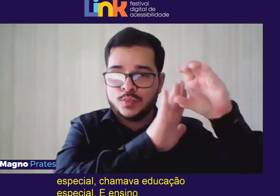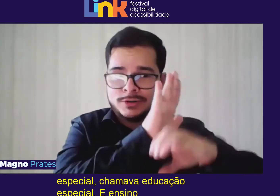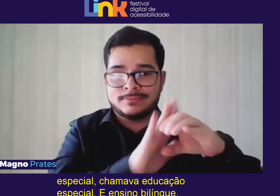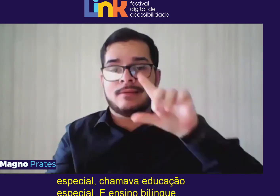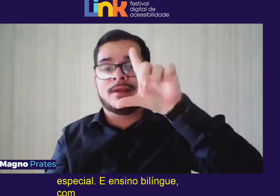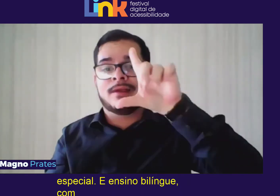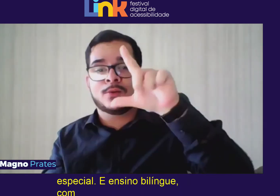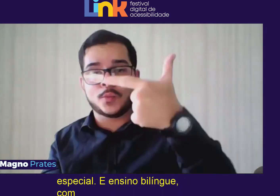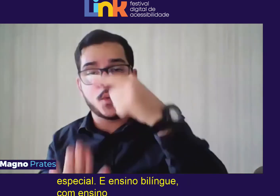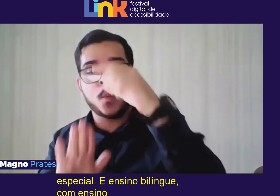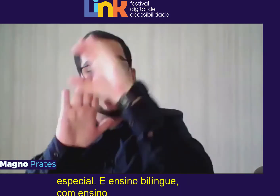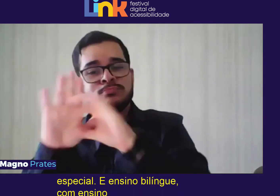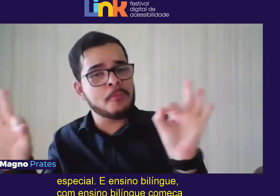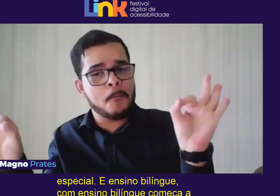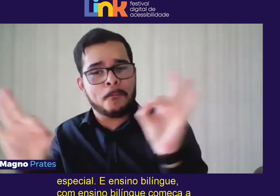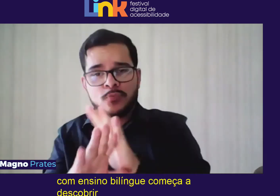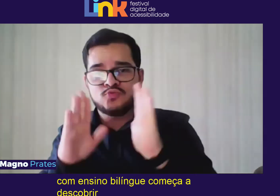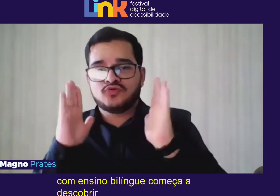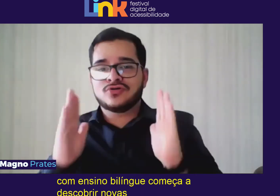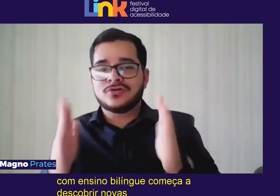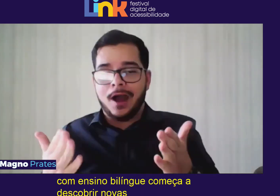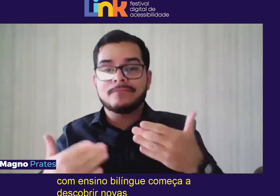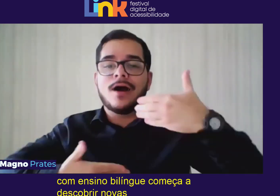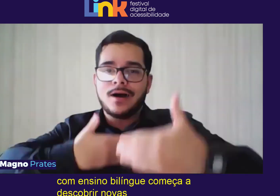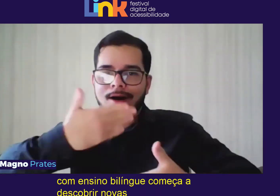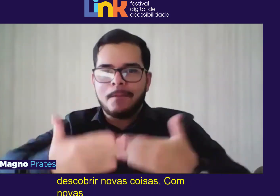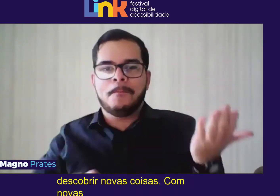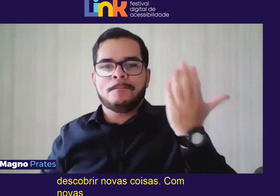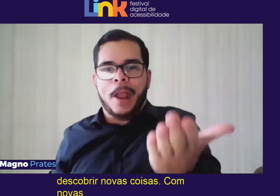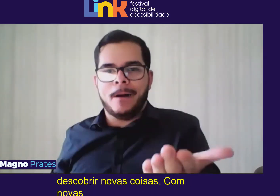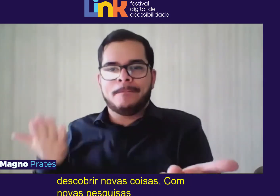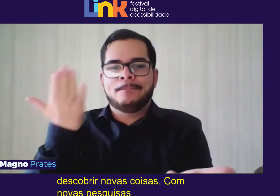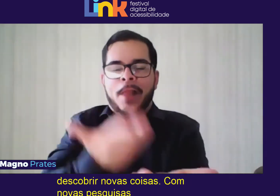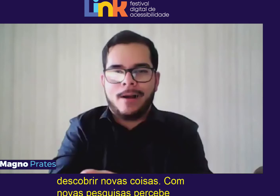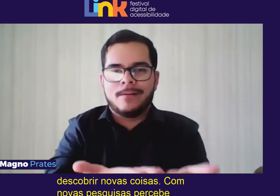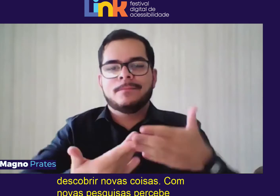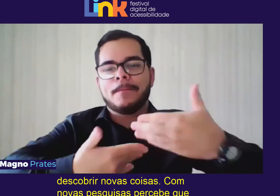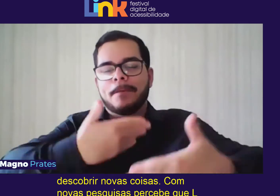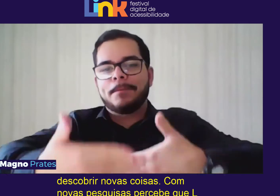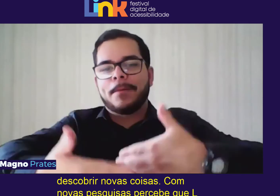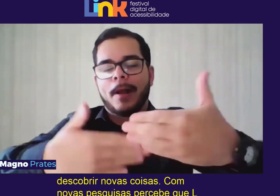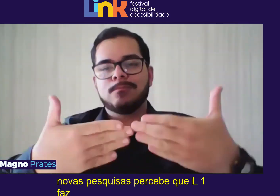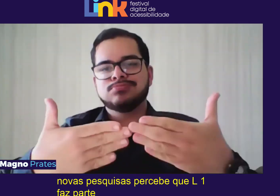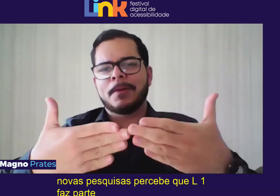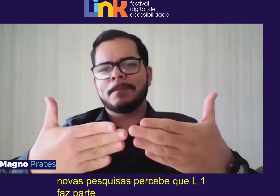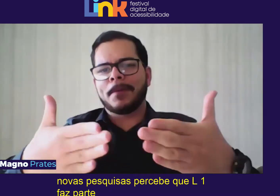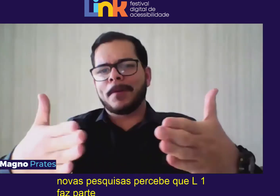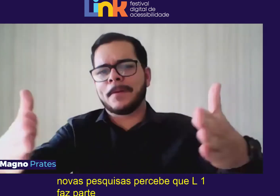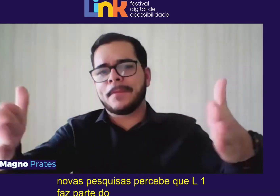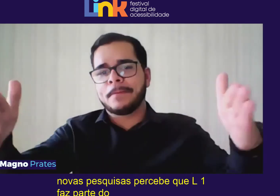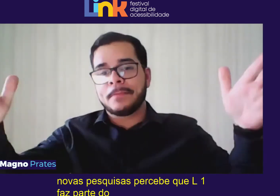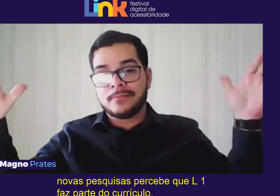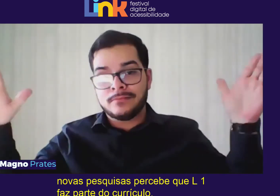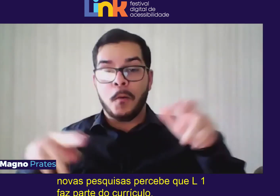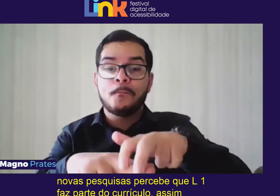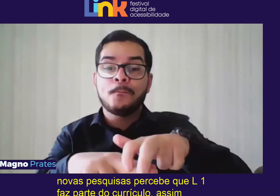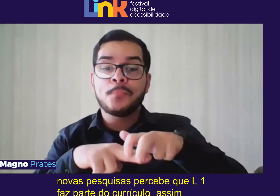a L1 faz parte do currículo, assim como a L2 também. Então, a gente consegue avançar nas duas frentes. E isso abre uma porção